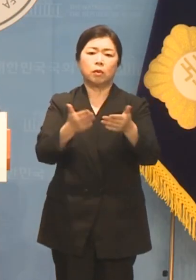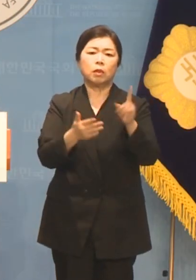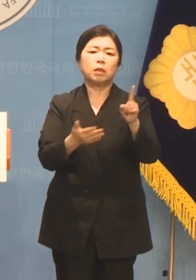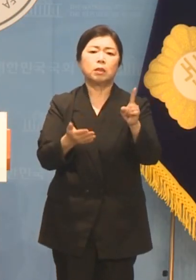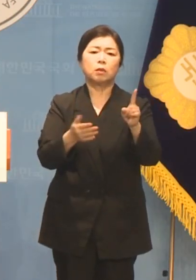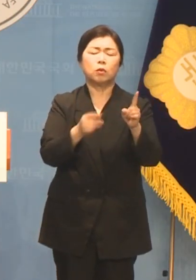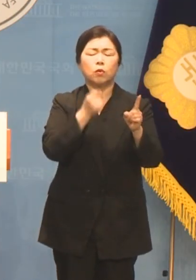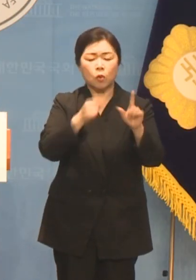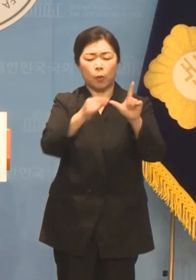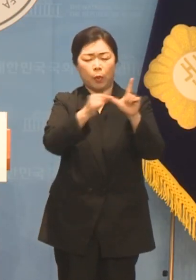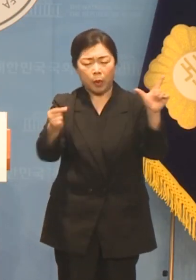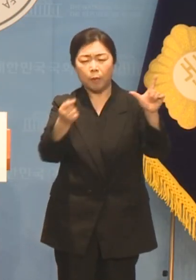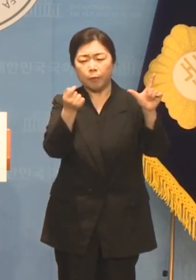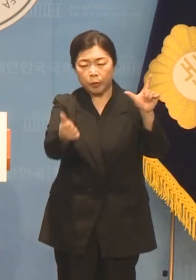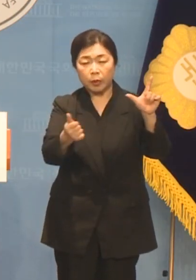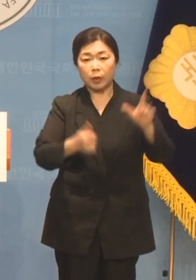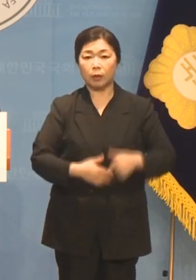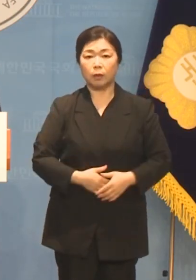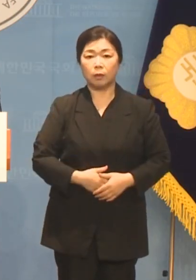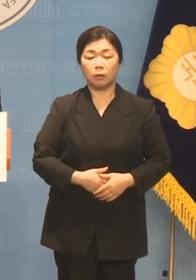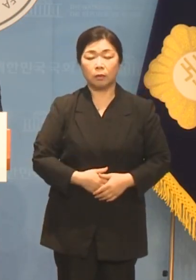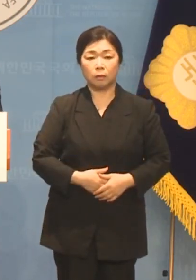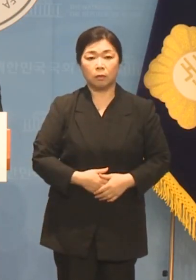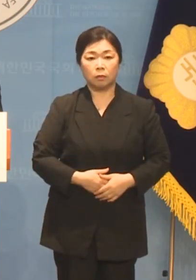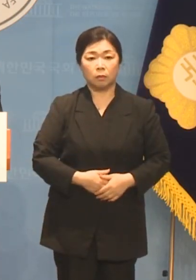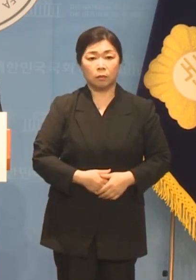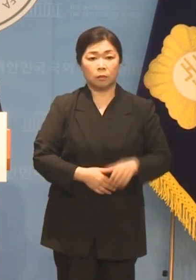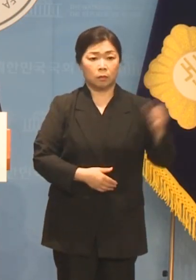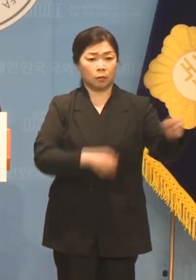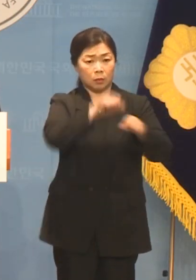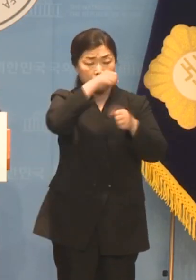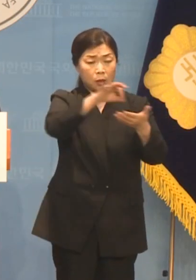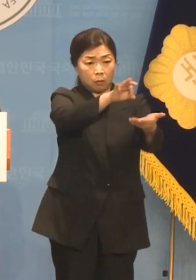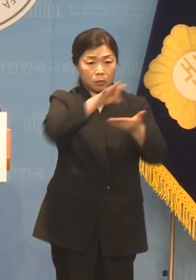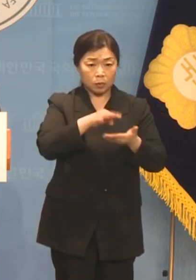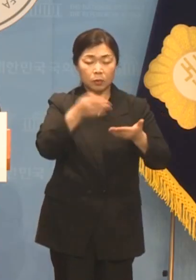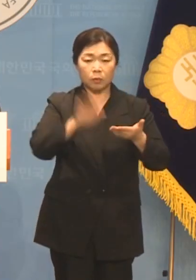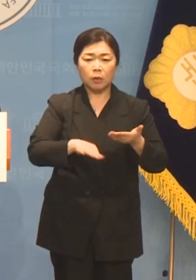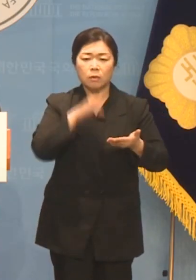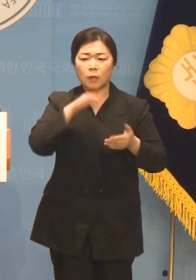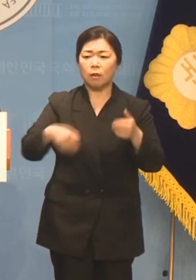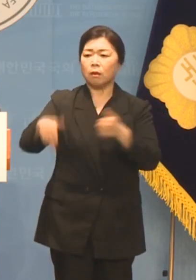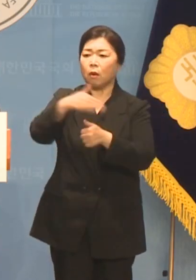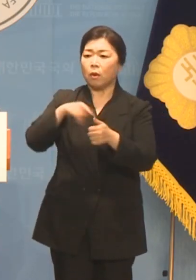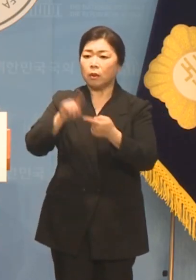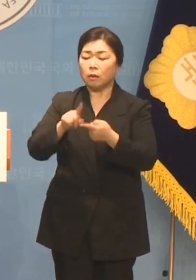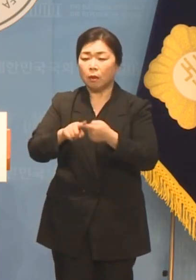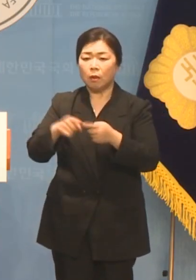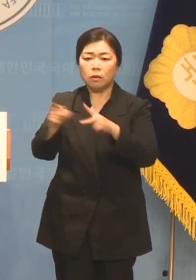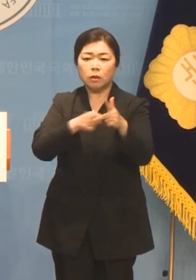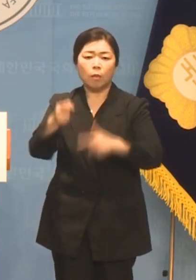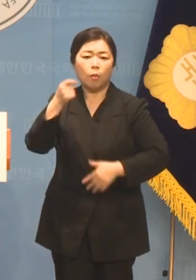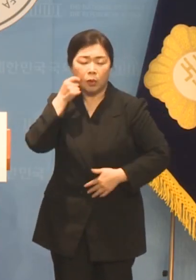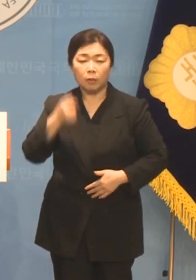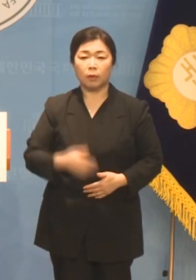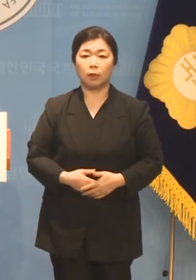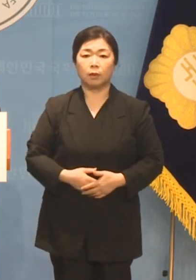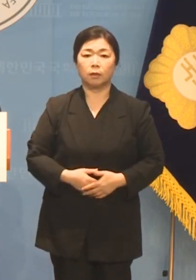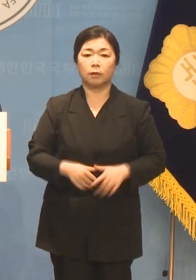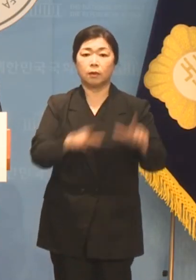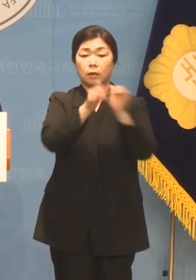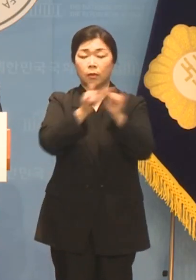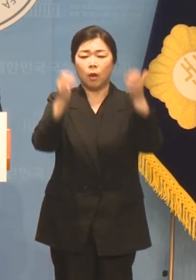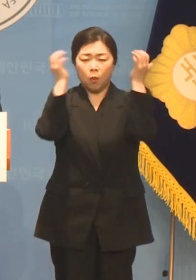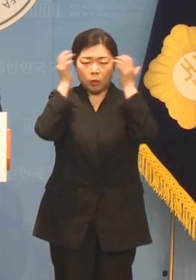됩니다. 이걸로 도대체 뭘 할 수 있단 말입니까? 상황인식이 아니한 정도가 아닙니다. 서민의 고통을